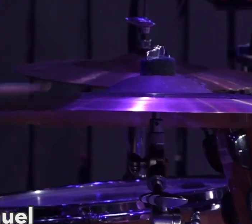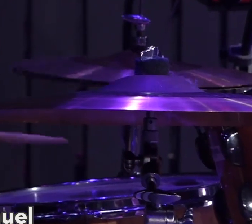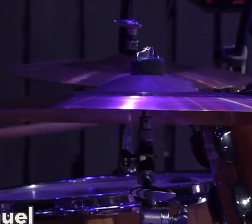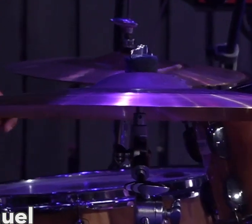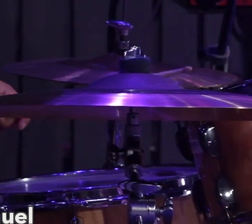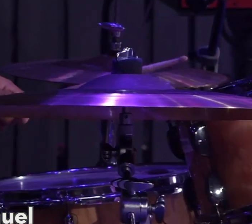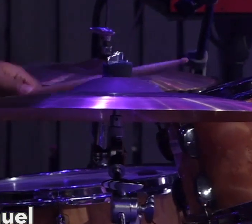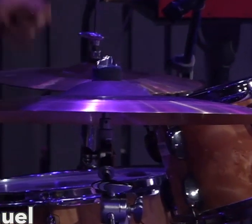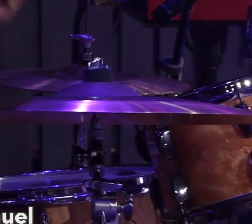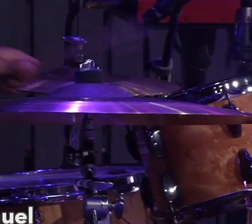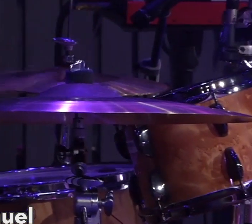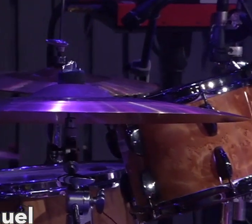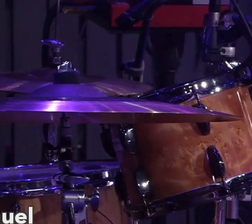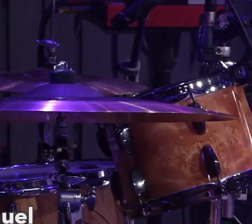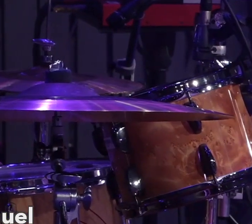Immanuel,